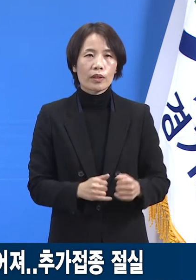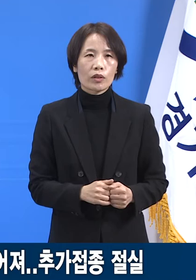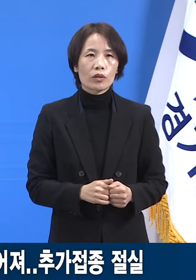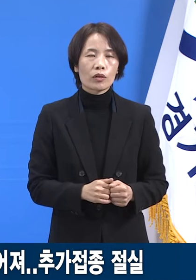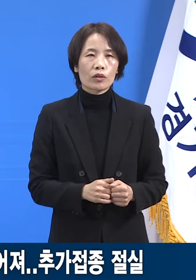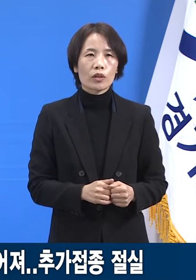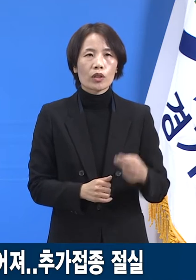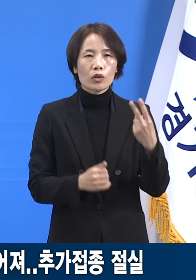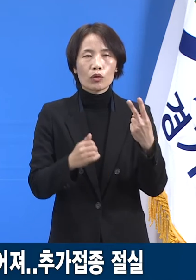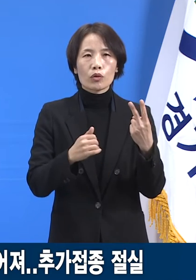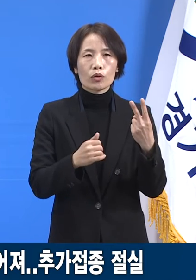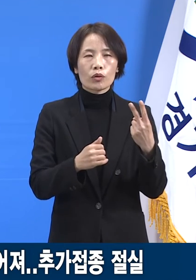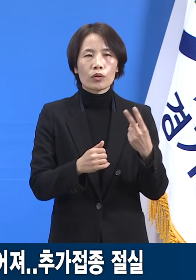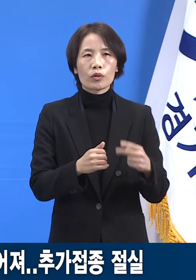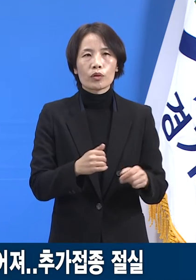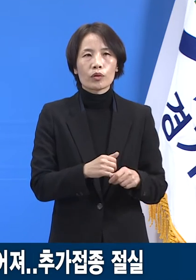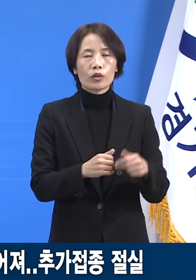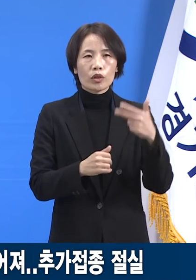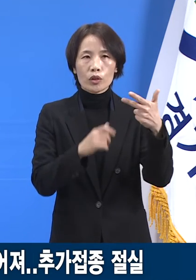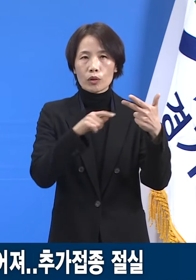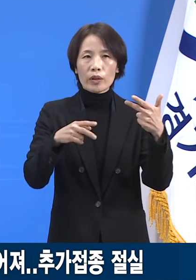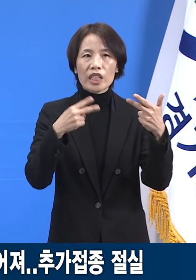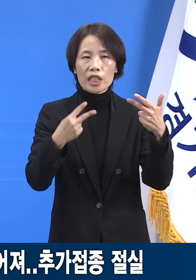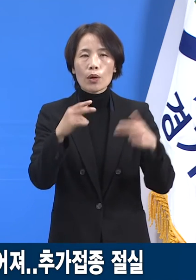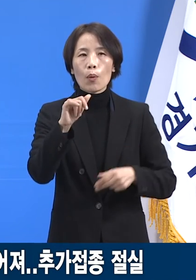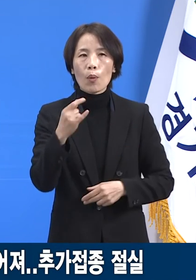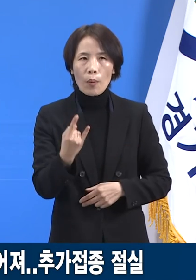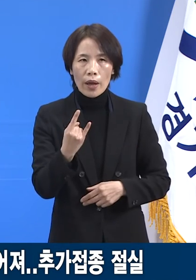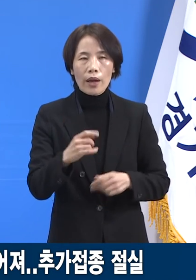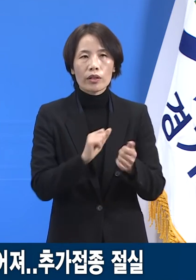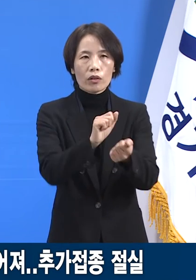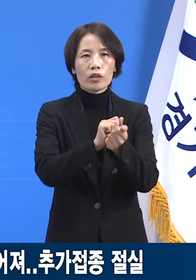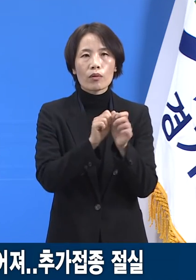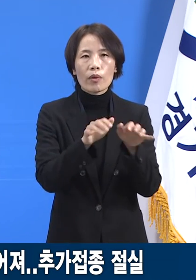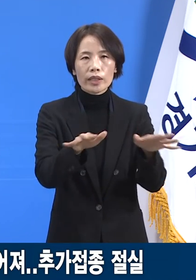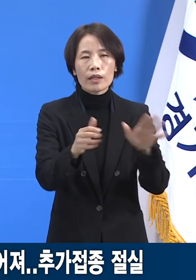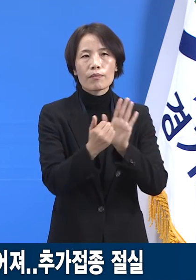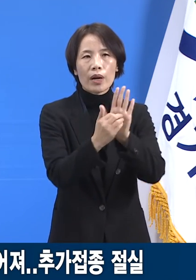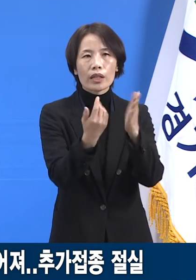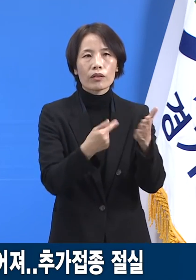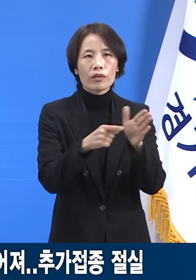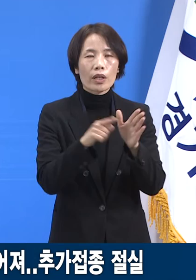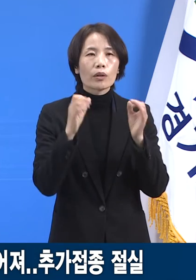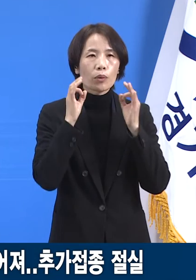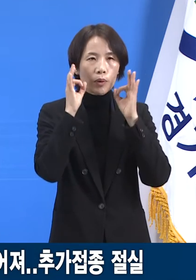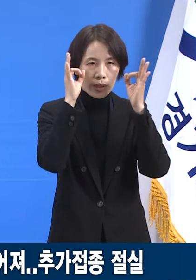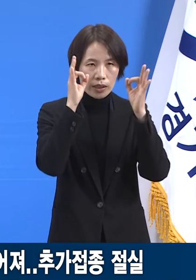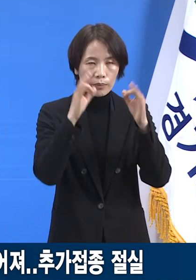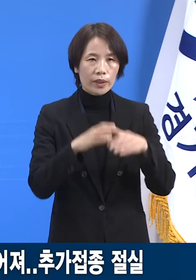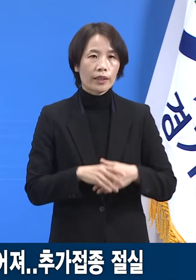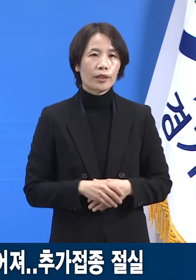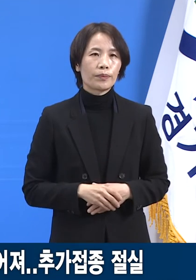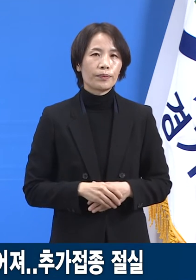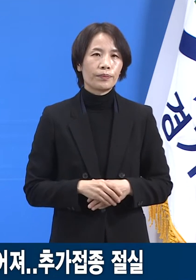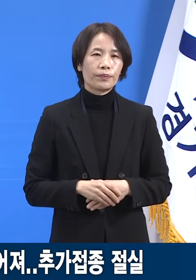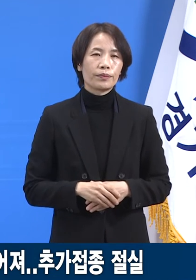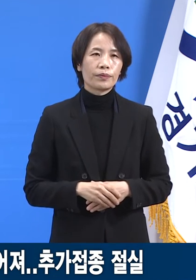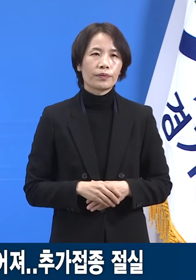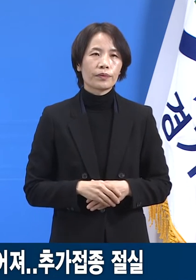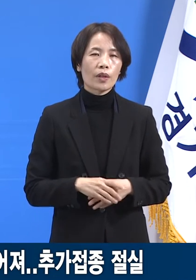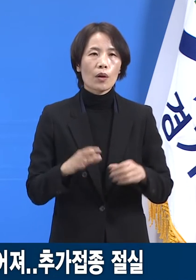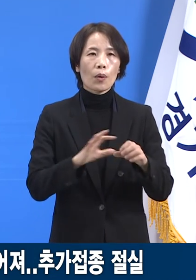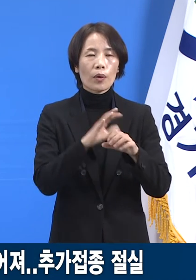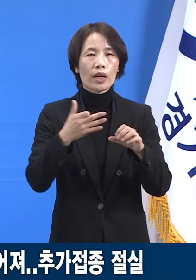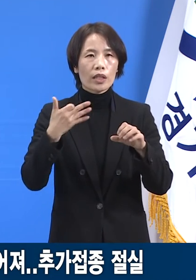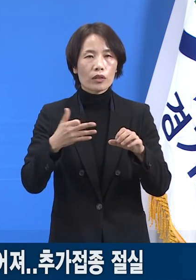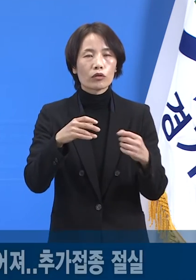검사를 계속 실시하여 감염병이 더 이상 확산되지 않도록 최선을 다하겠습니다. 경기도